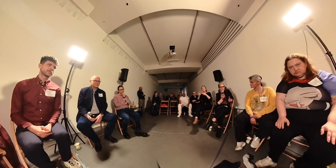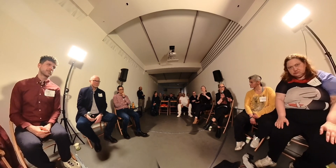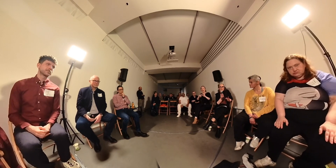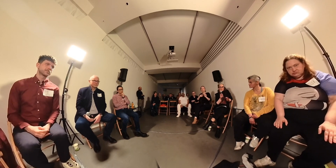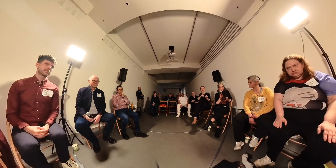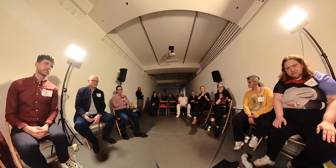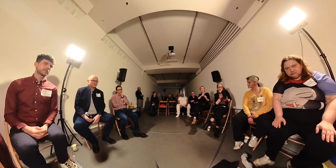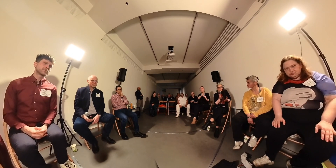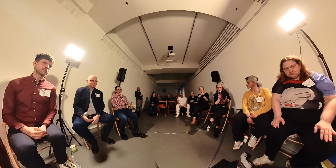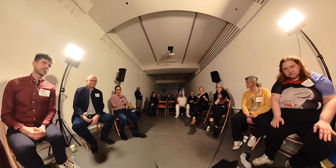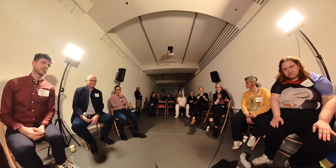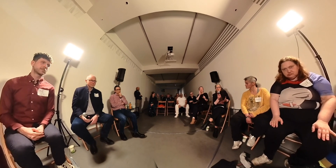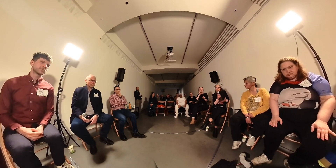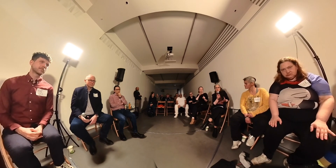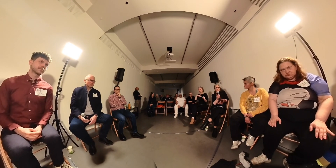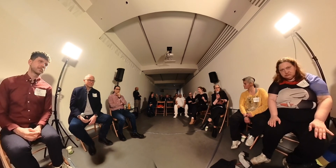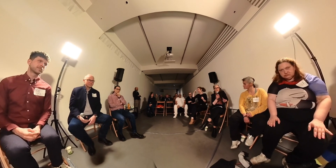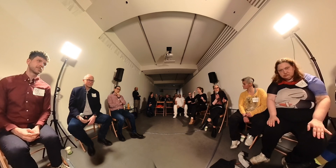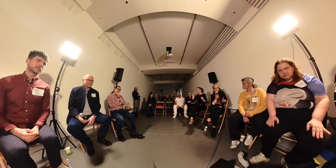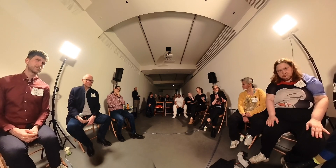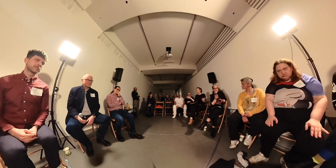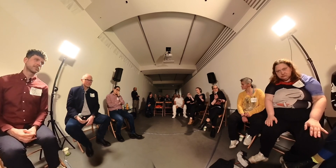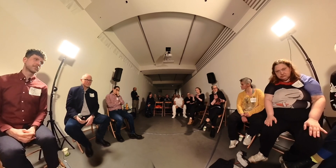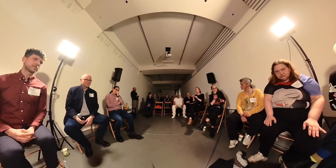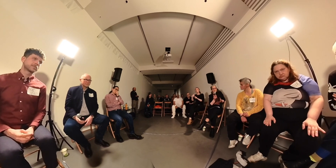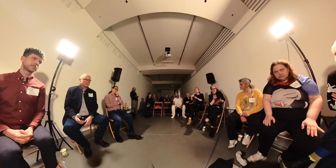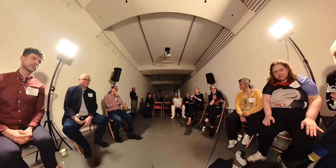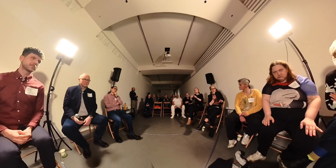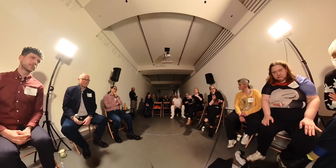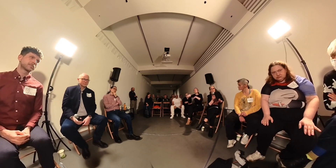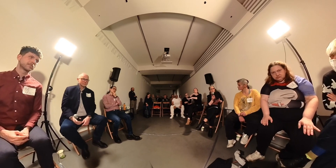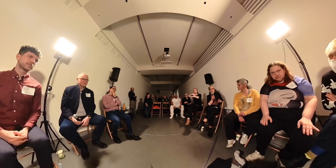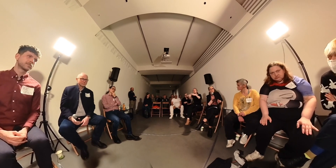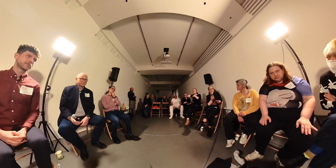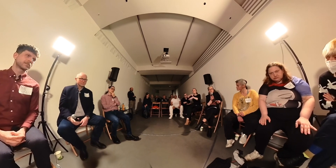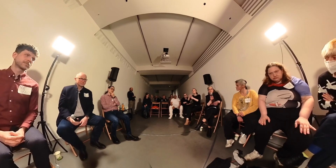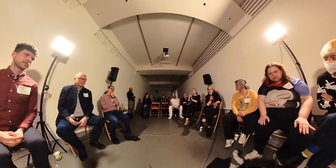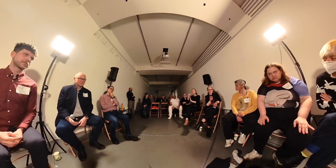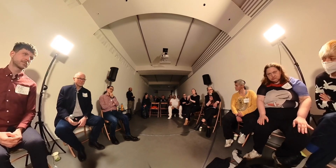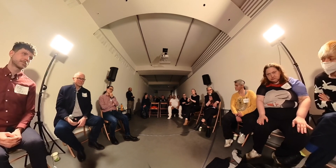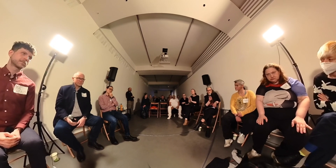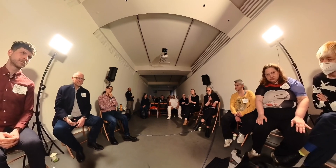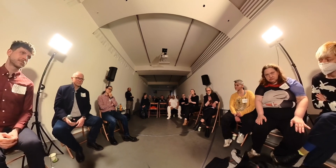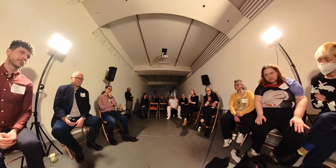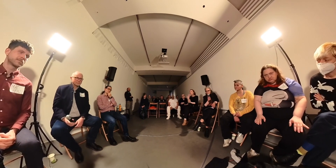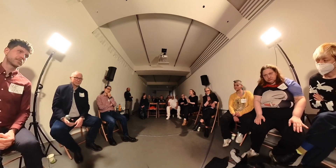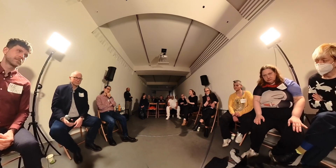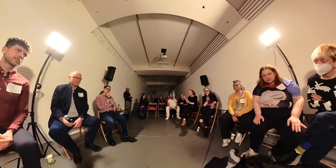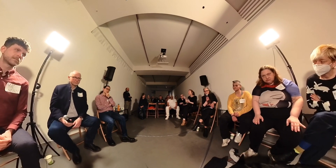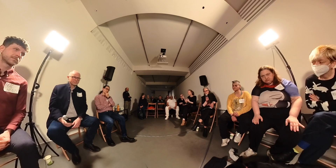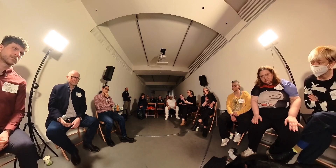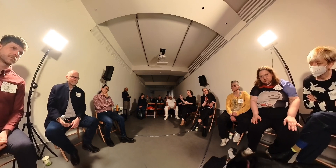to prostředí, ty interakce i třeba s nějakýma objektama, ty situace, to řízení a tak dále, všechno